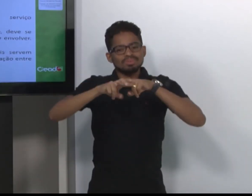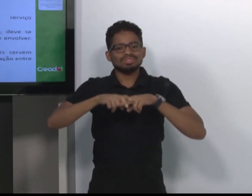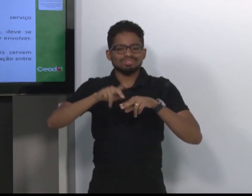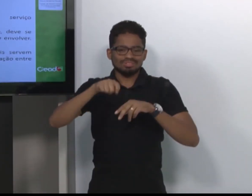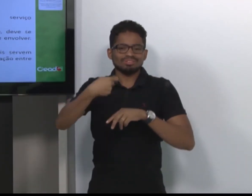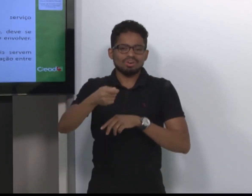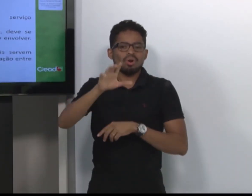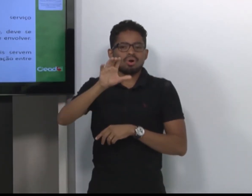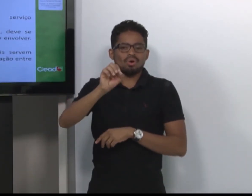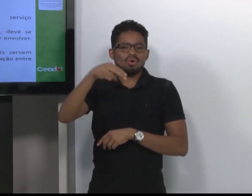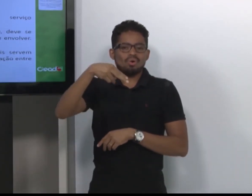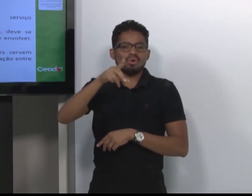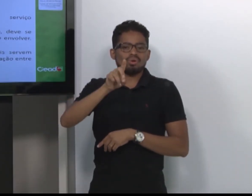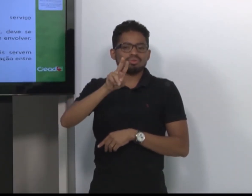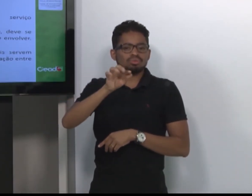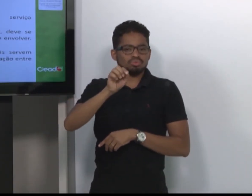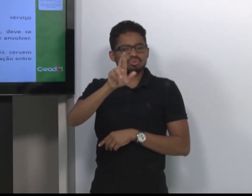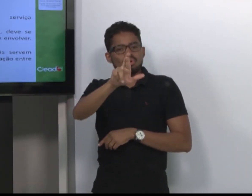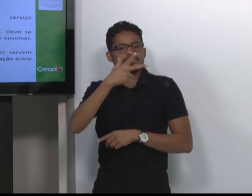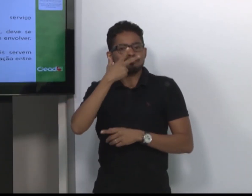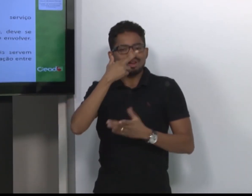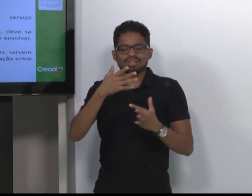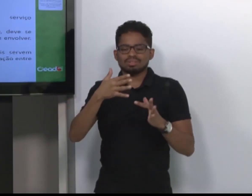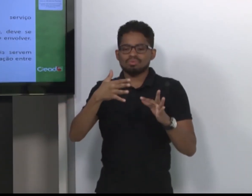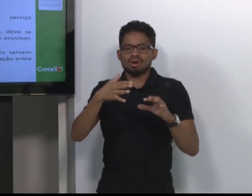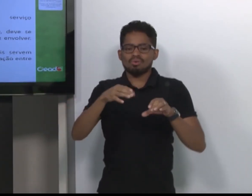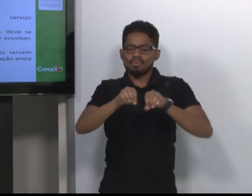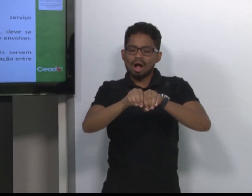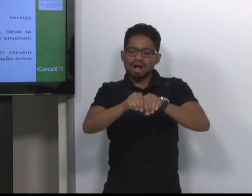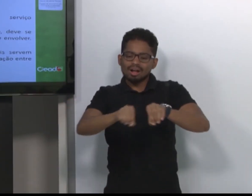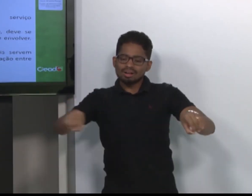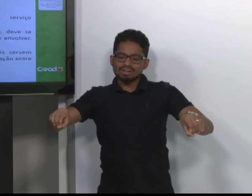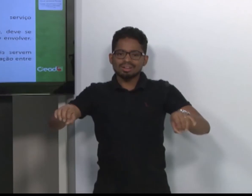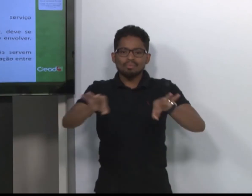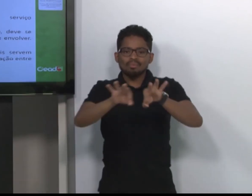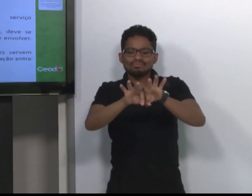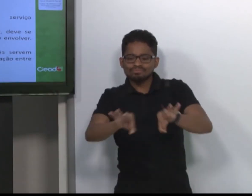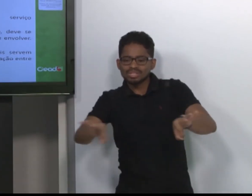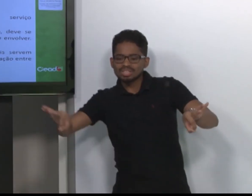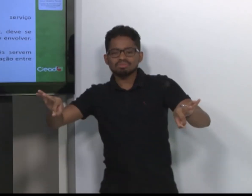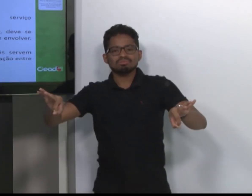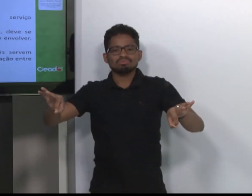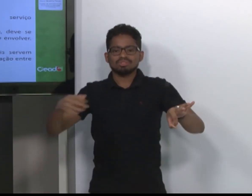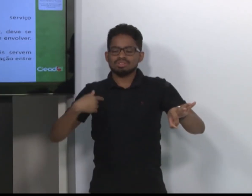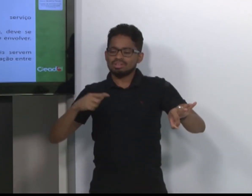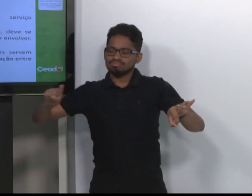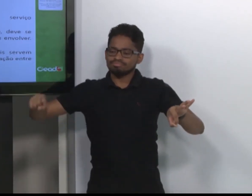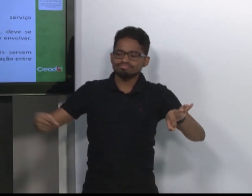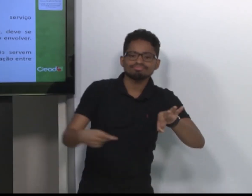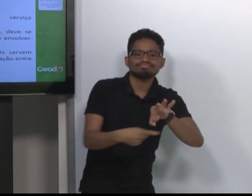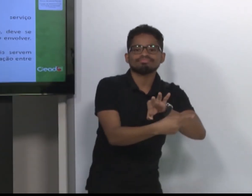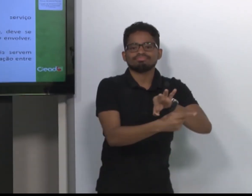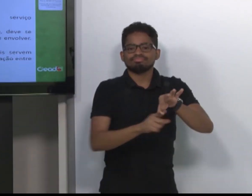para conduzir. Ele serve de condutor da informação,